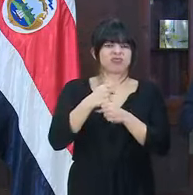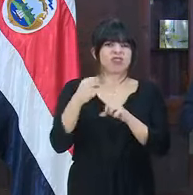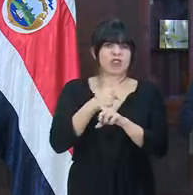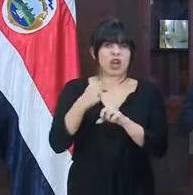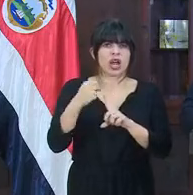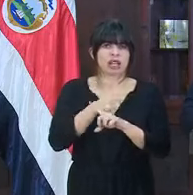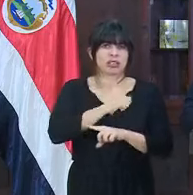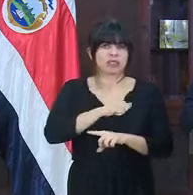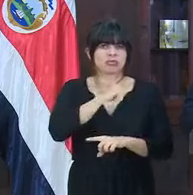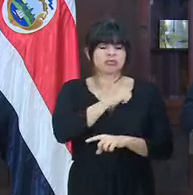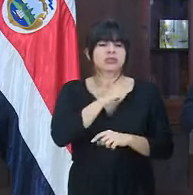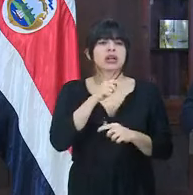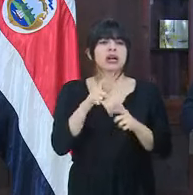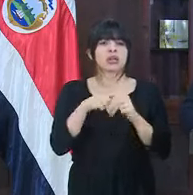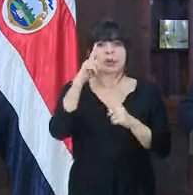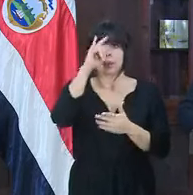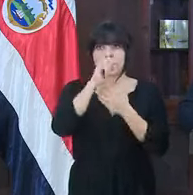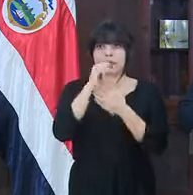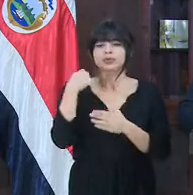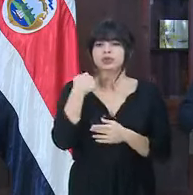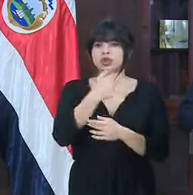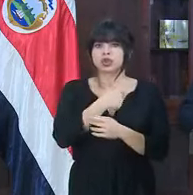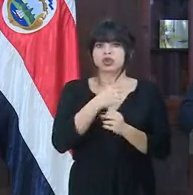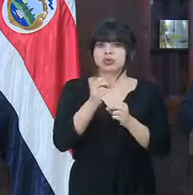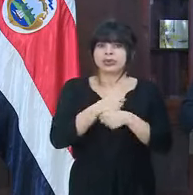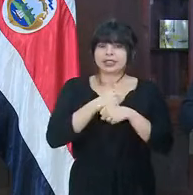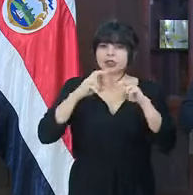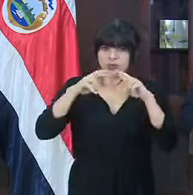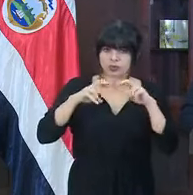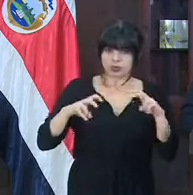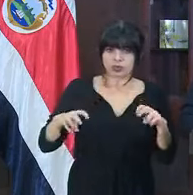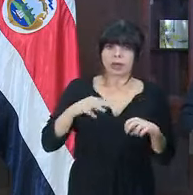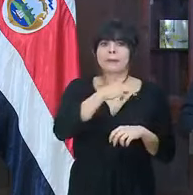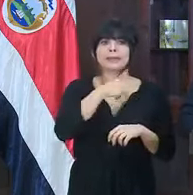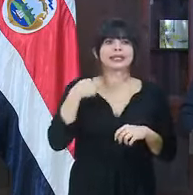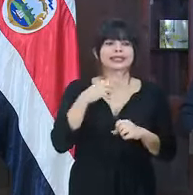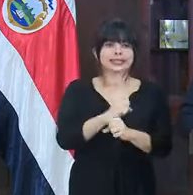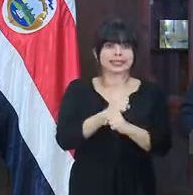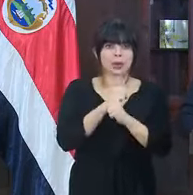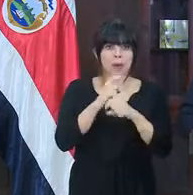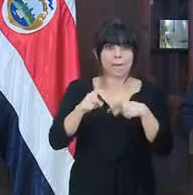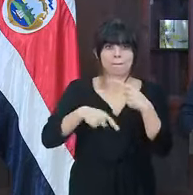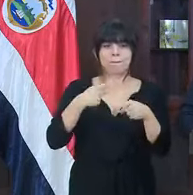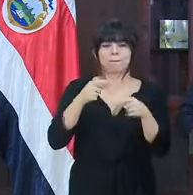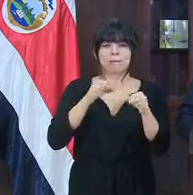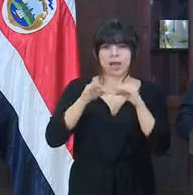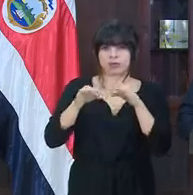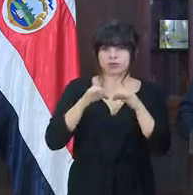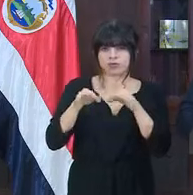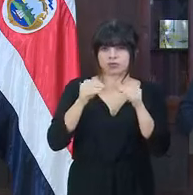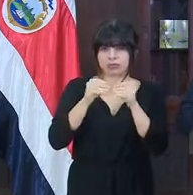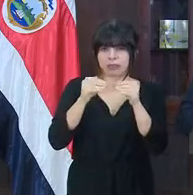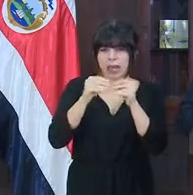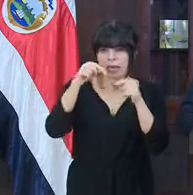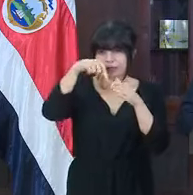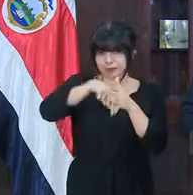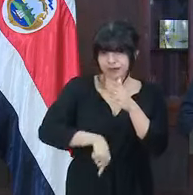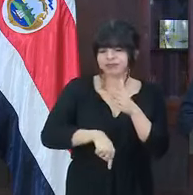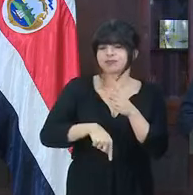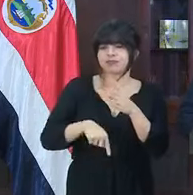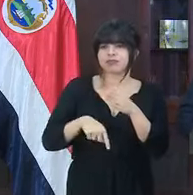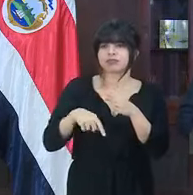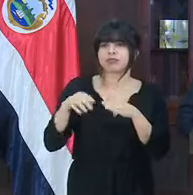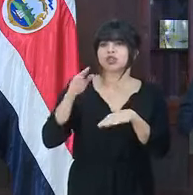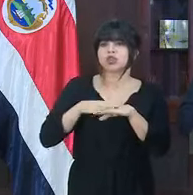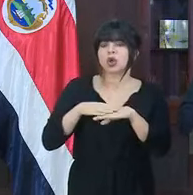y en ese sentido es que hemos estado haciendo un análisis y el ministro de Seguridad va a dar un detalle sobre